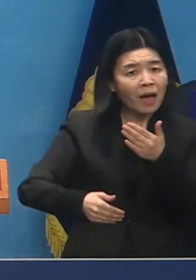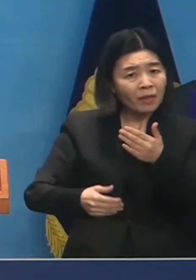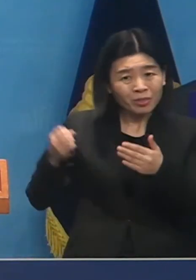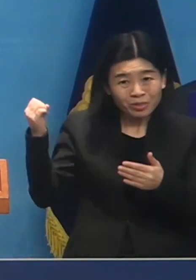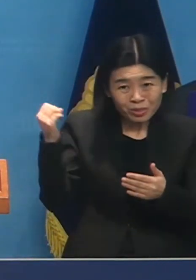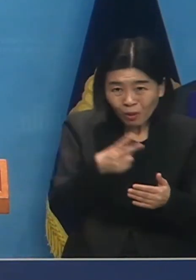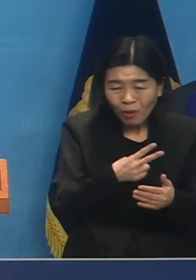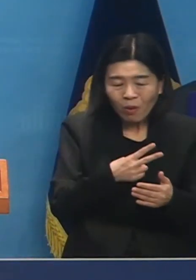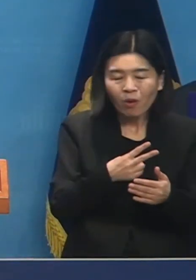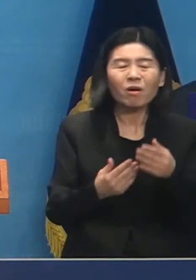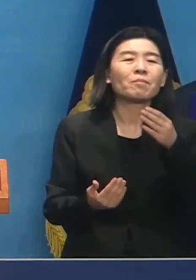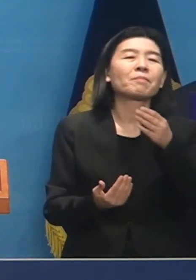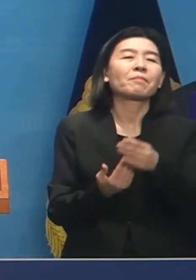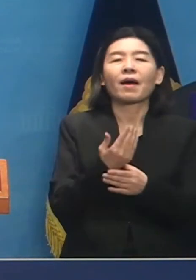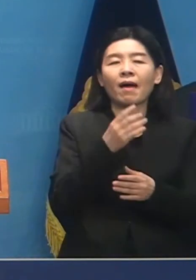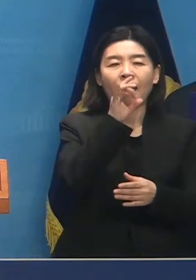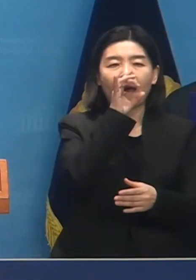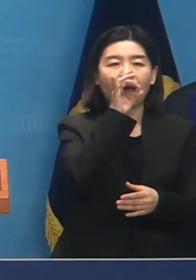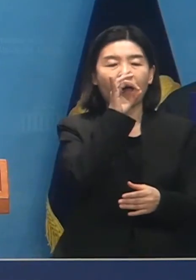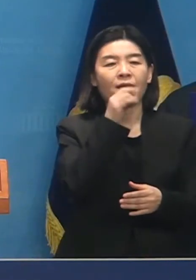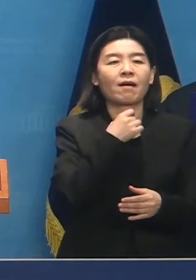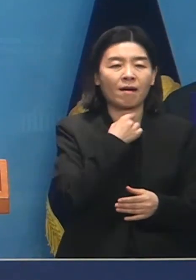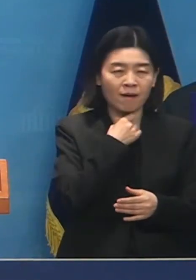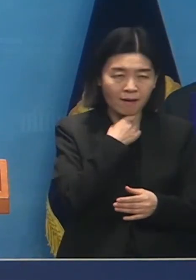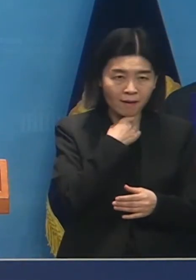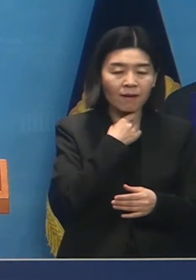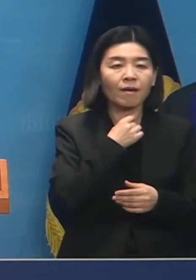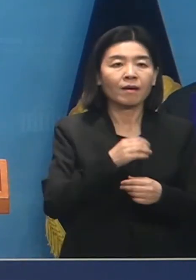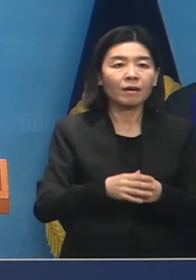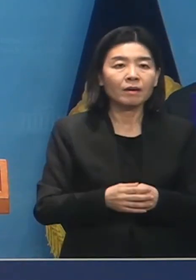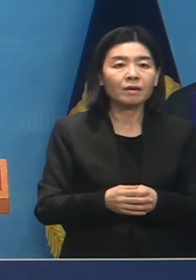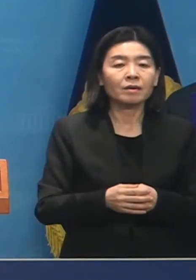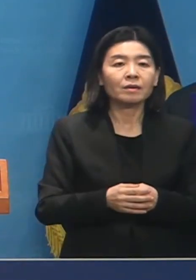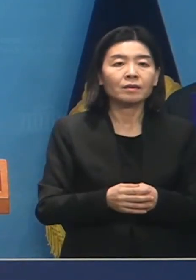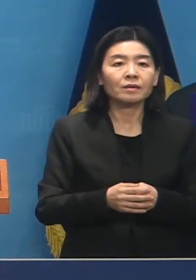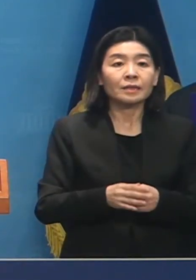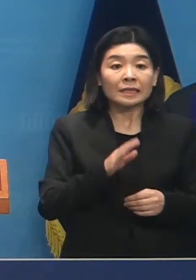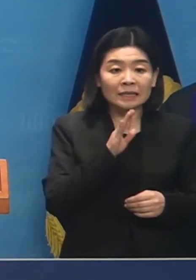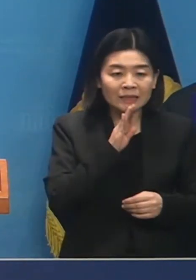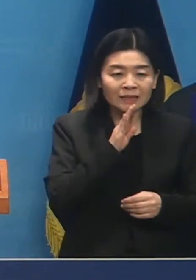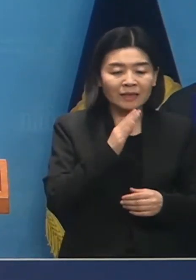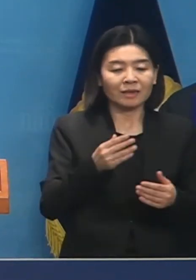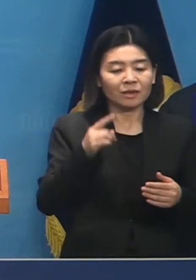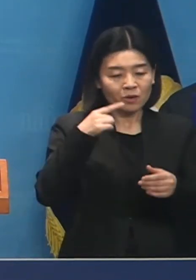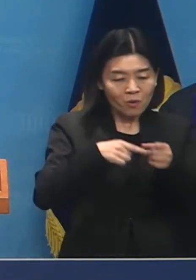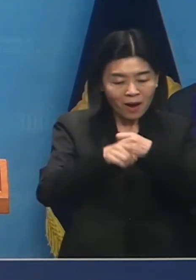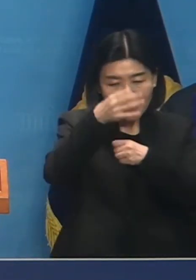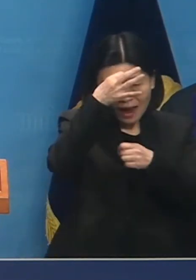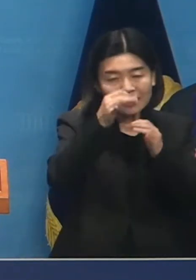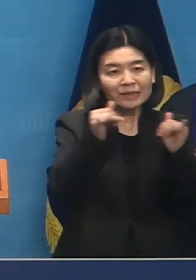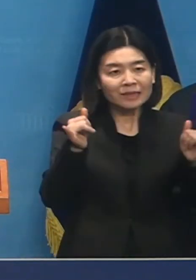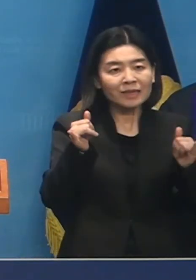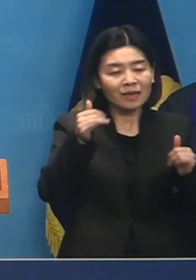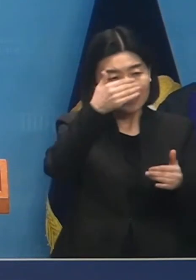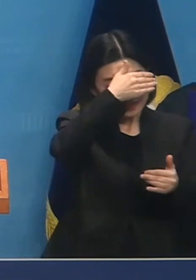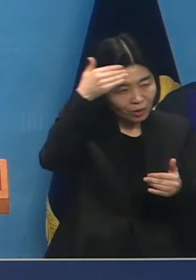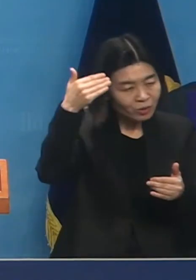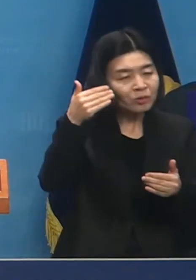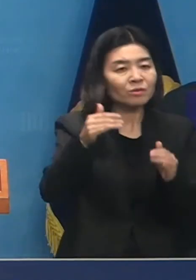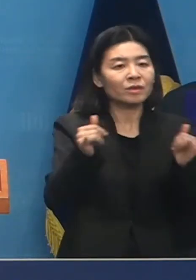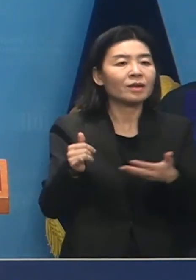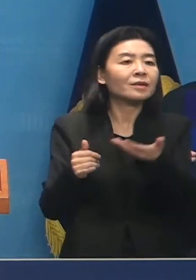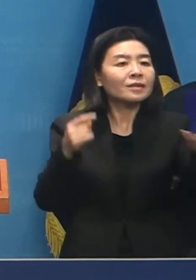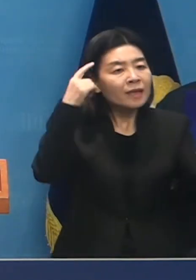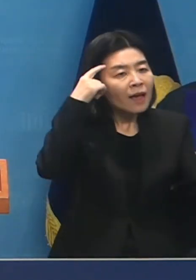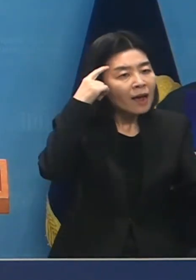벌어지지 않아야 할 것이고, 그러기 위해서는 여러 현장 과학자들, 청년 과학자들의 의견이 한 번에